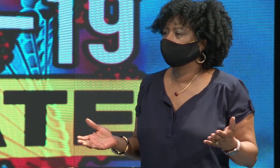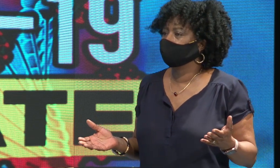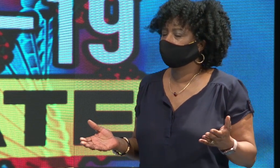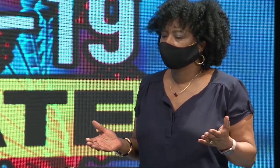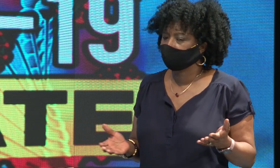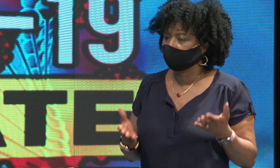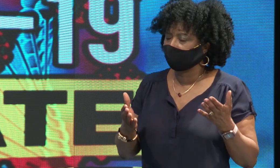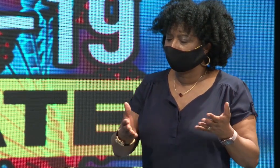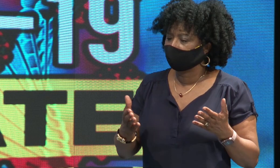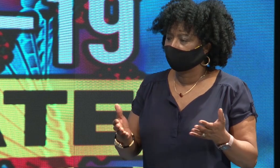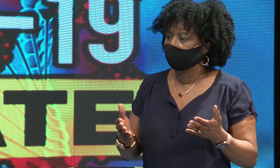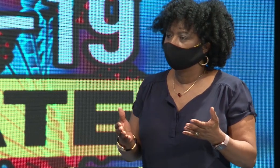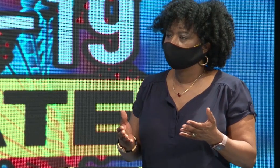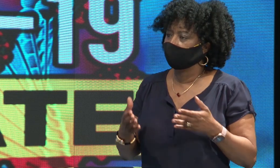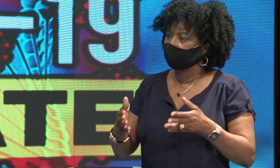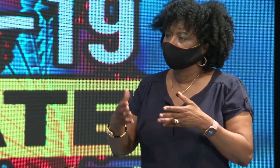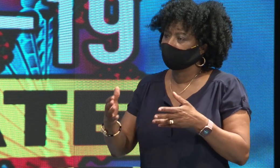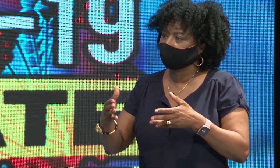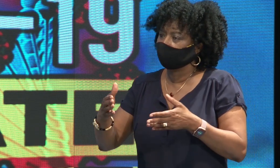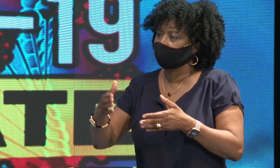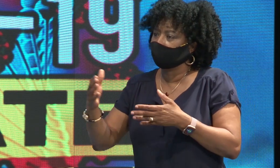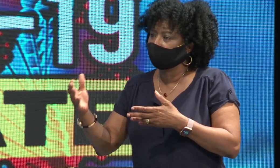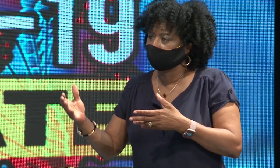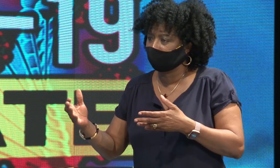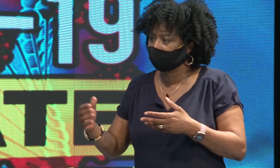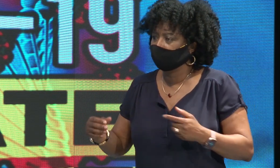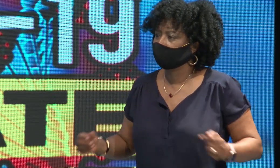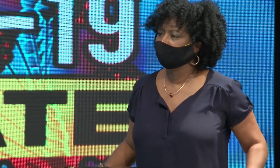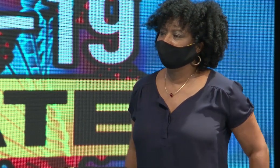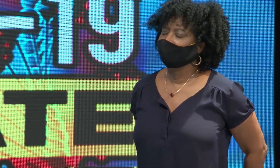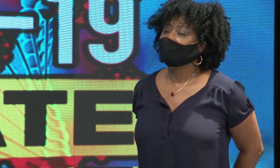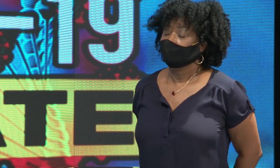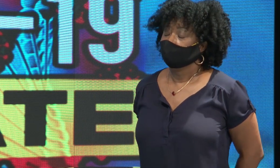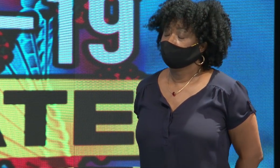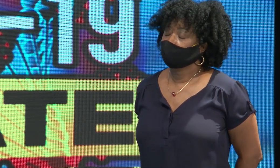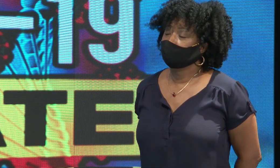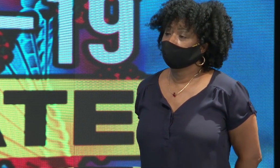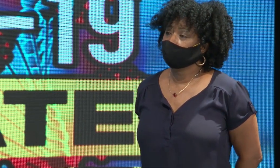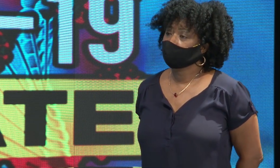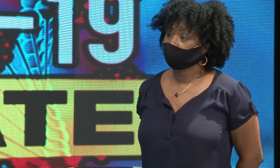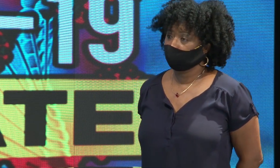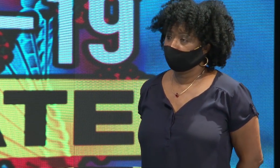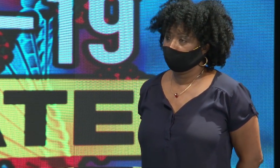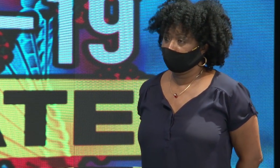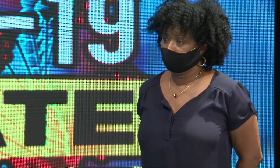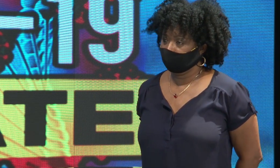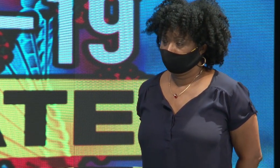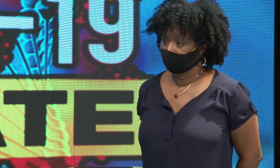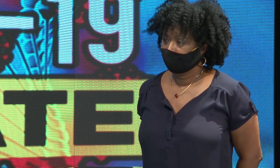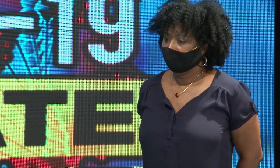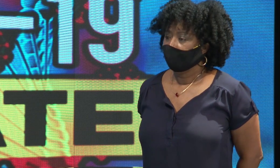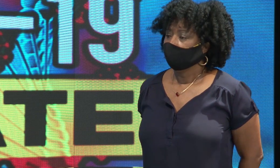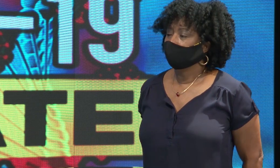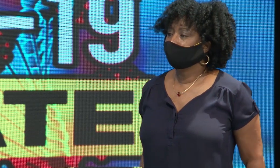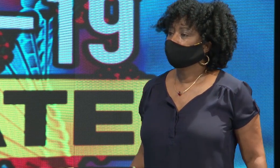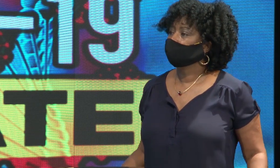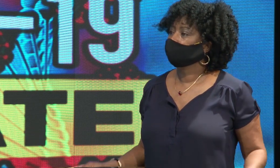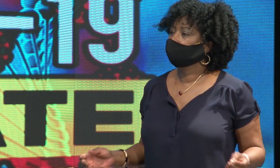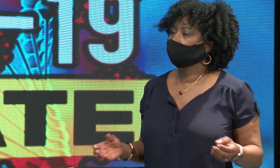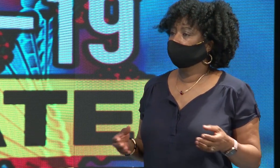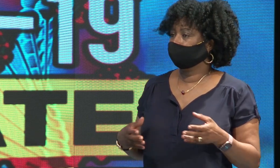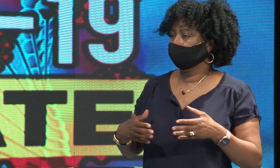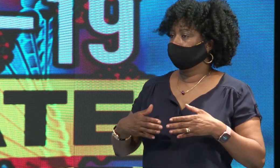die me dat hebben gezegd, is dat het aantal slachtoffers dat per dag erbij komt, mm-hmm, dat ze daar wel zorgen over maken. Mm-hmm.